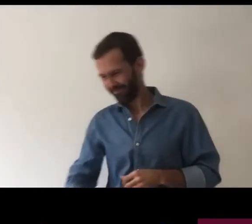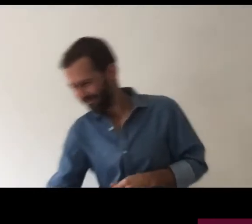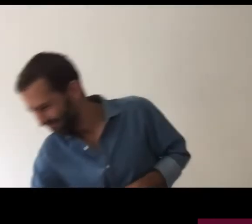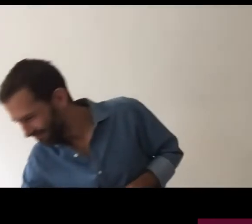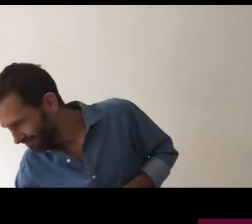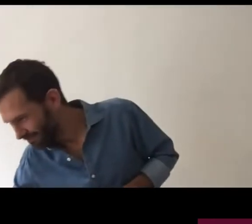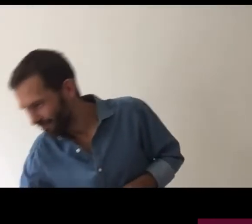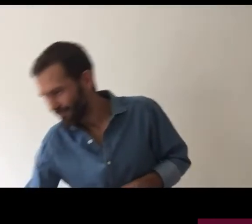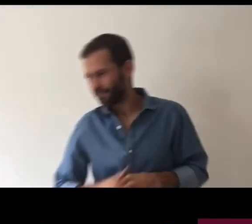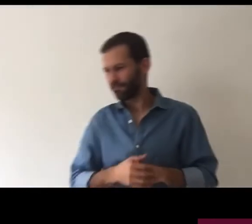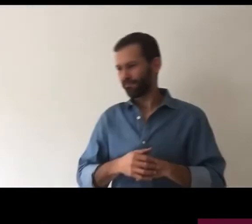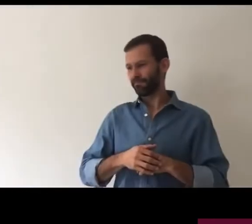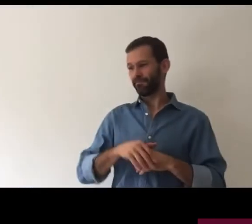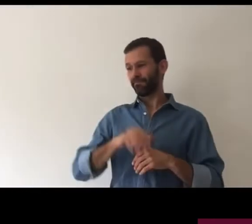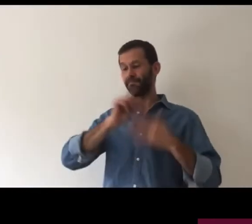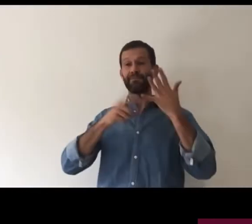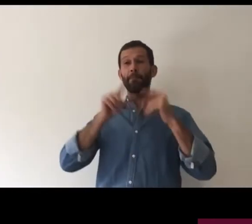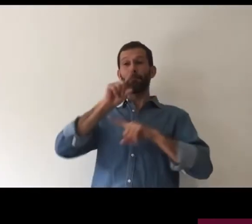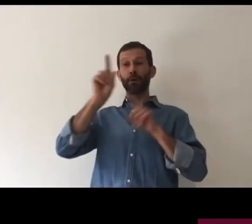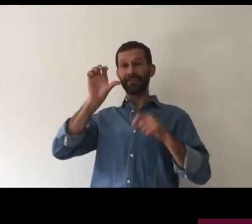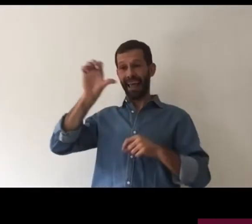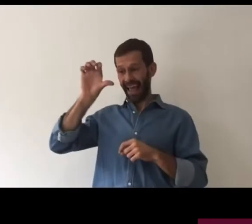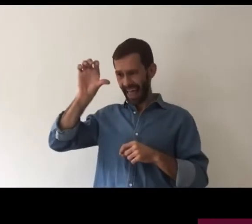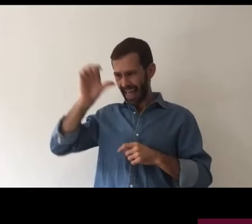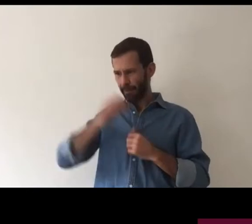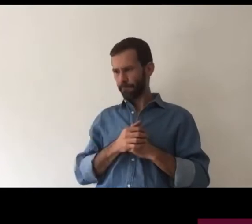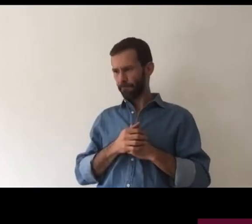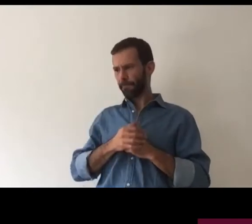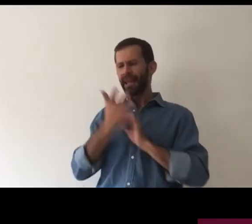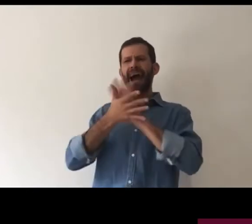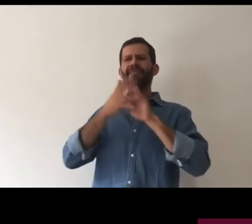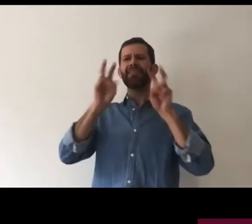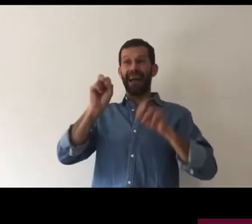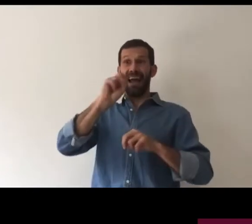el aprendizaje de la segunda lengua, tal y como demuestran estos gráficos.